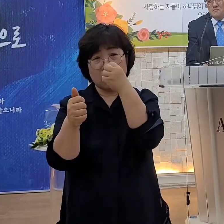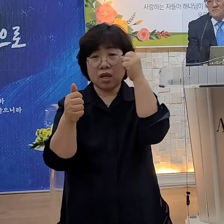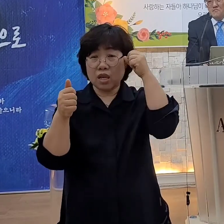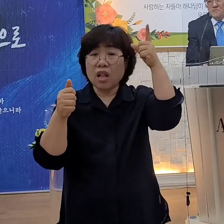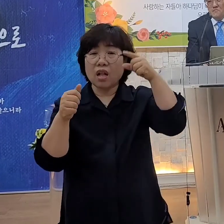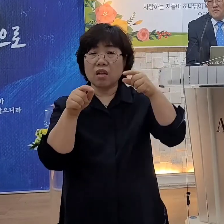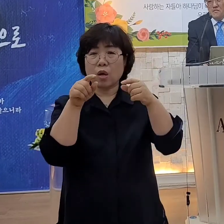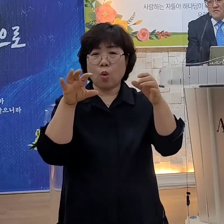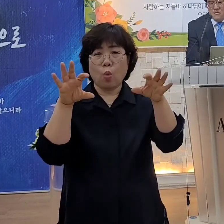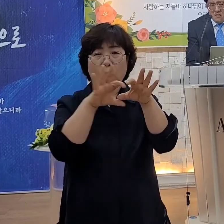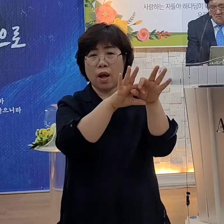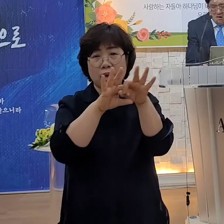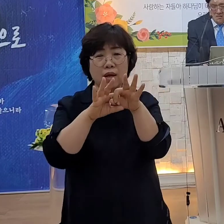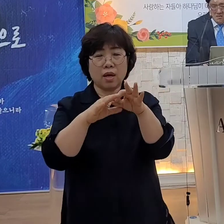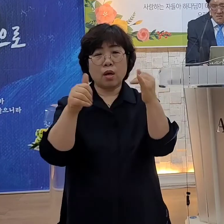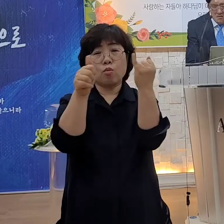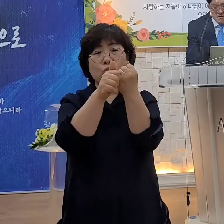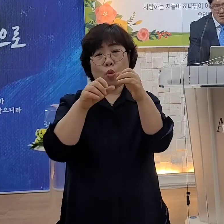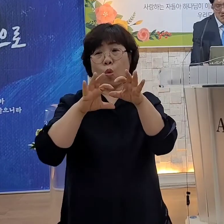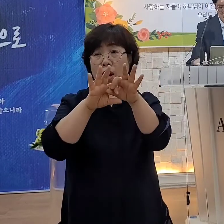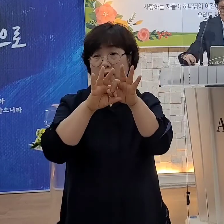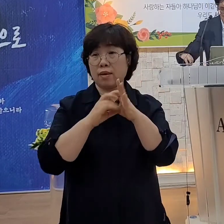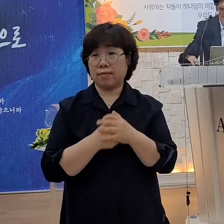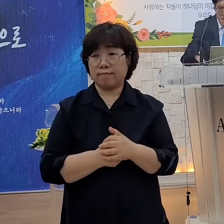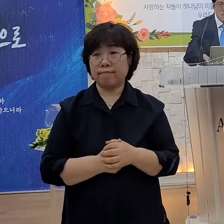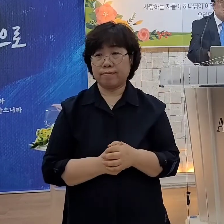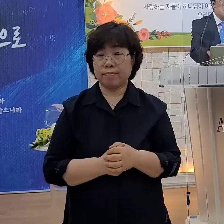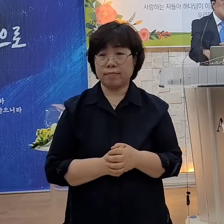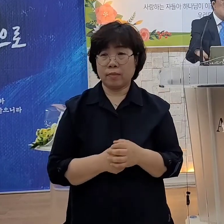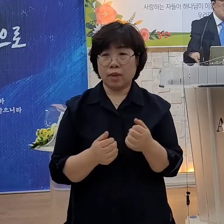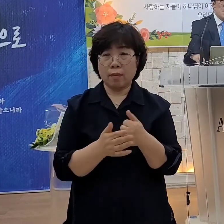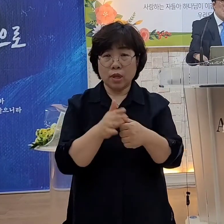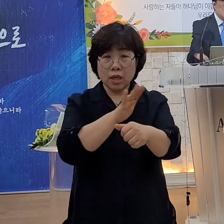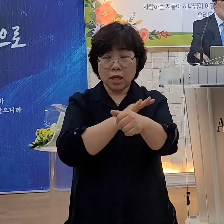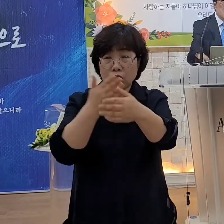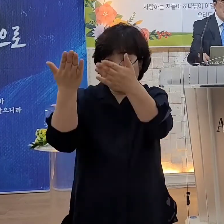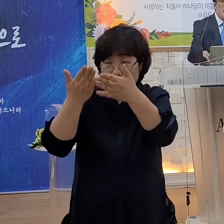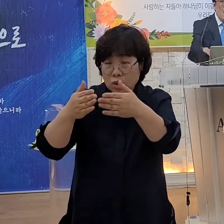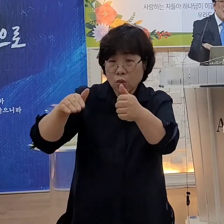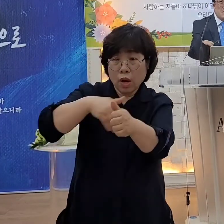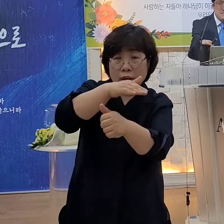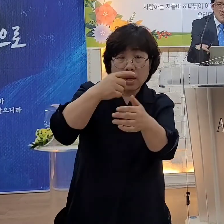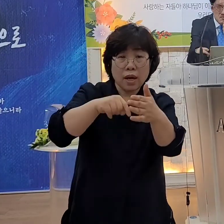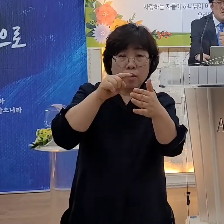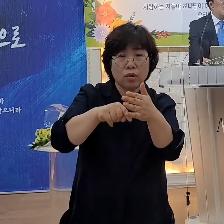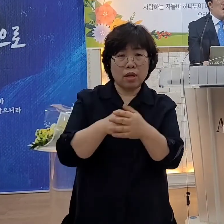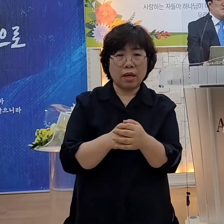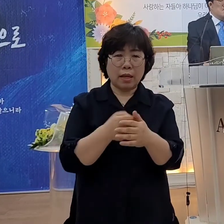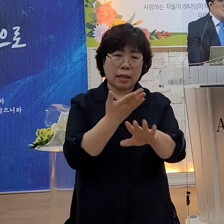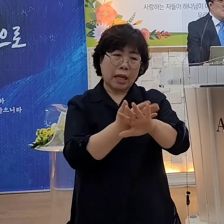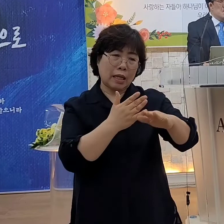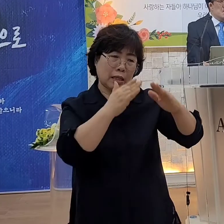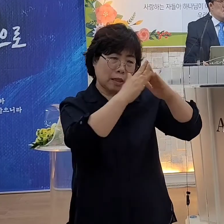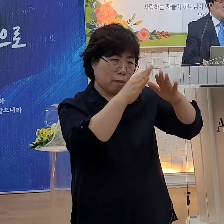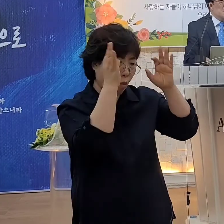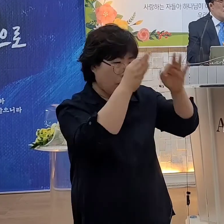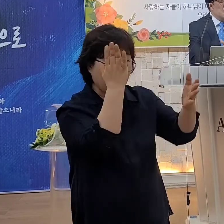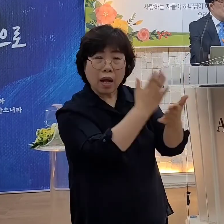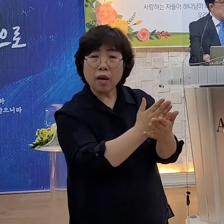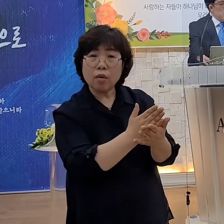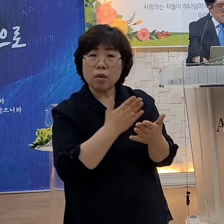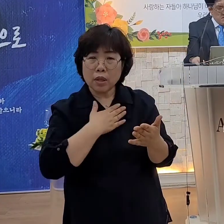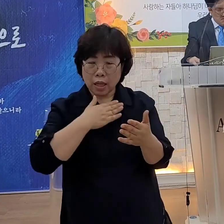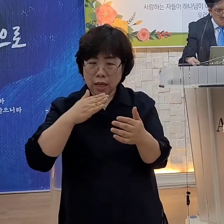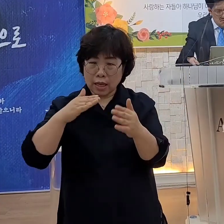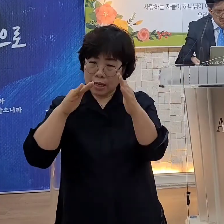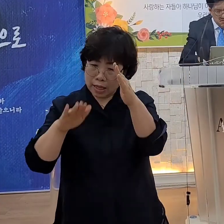거야. 이런 과정. 그래서 잘 주신 그 환경 안에서 남의 집은 어땠니 이게 아니고 우리